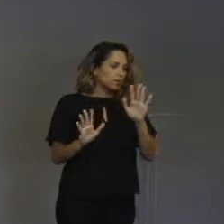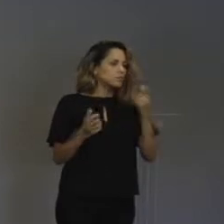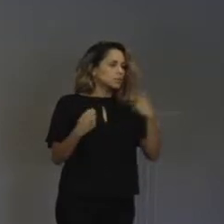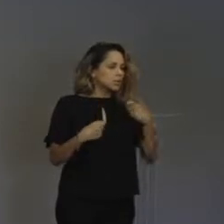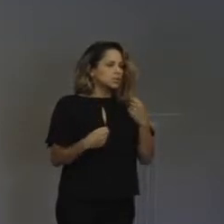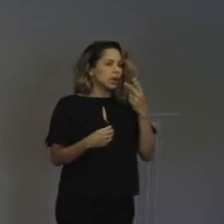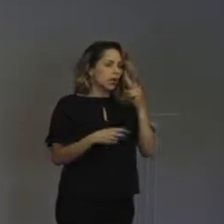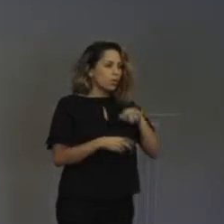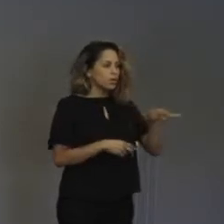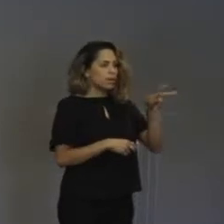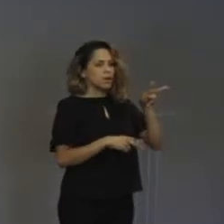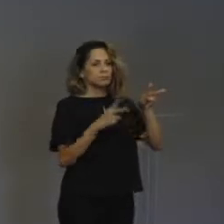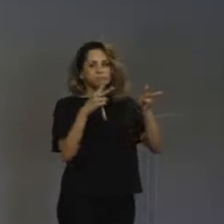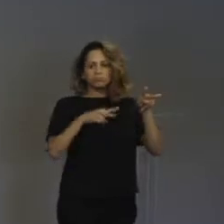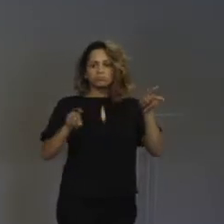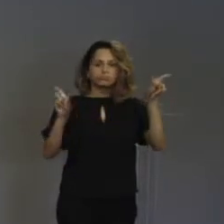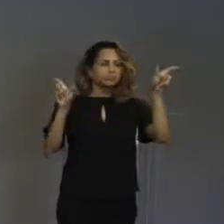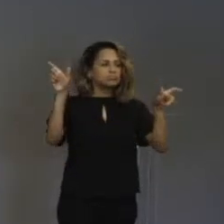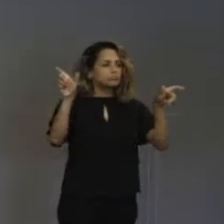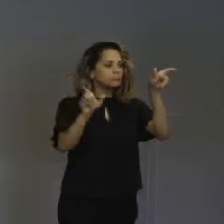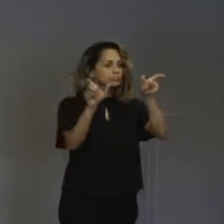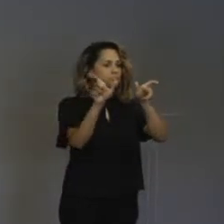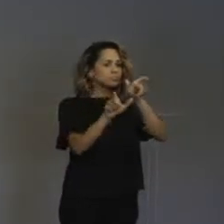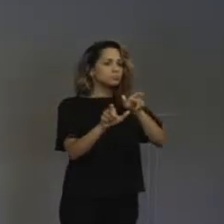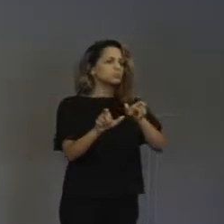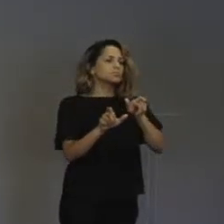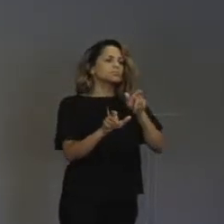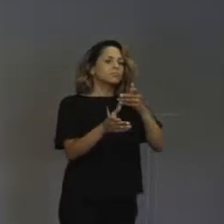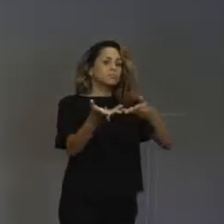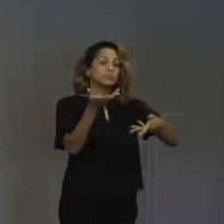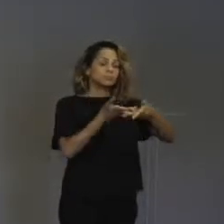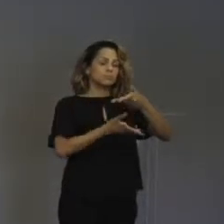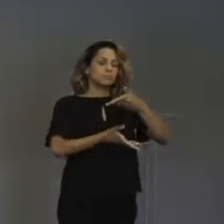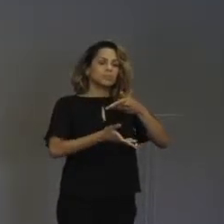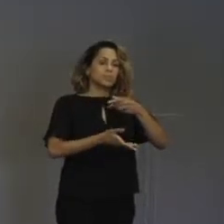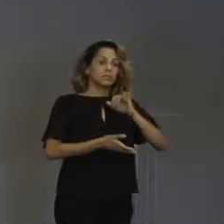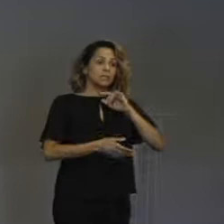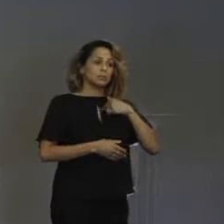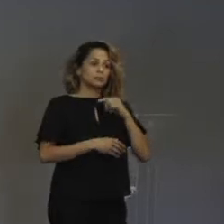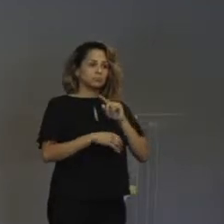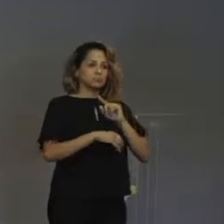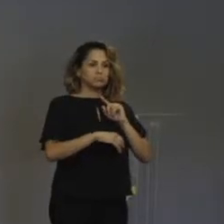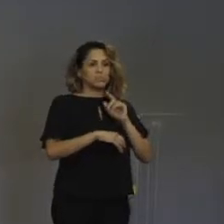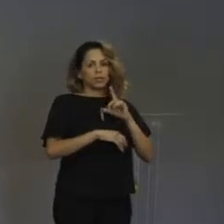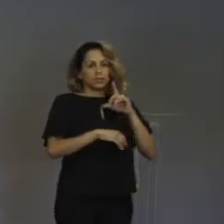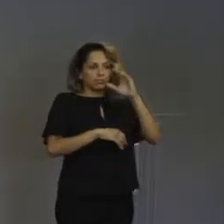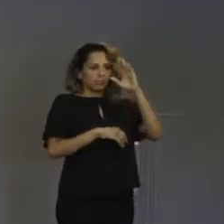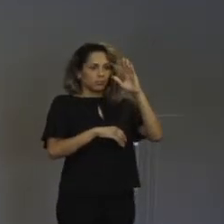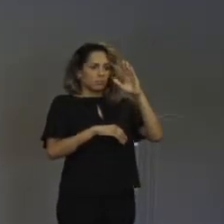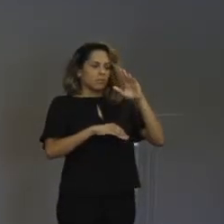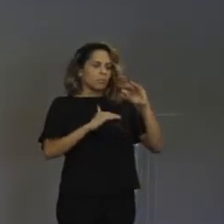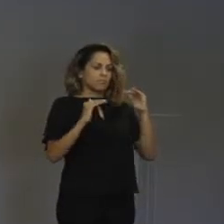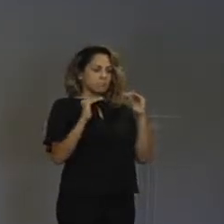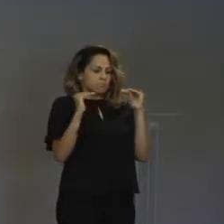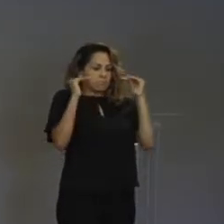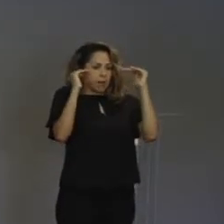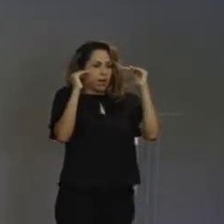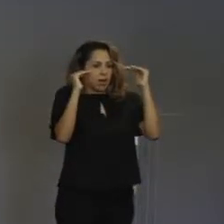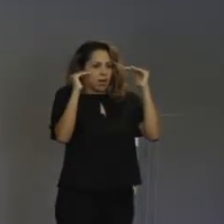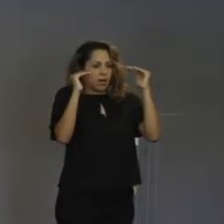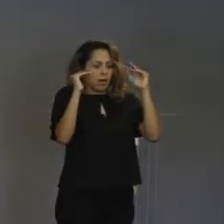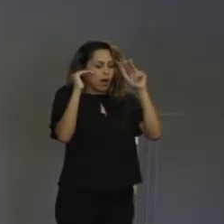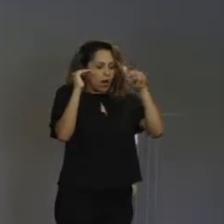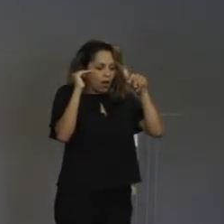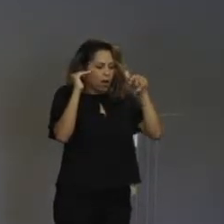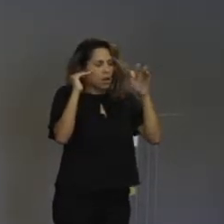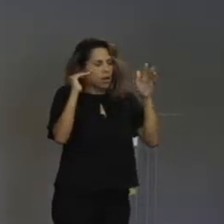vulnerável. Quem está numa posição mais privilegiada tem meio que uma obrigação de olhar isso. Não é só o setor público, o governo que tem que